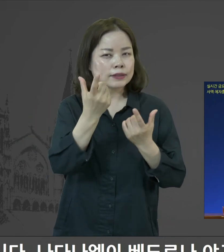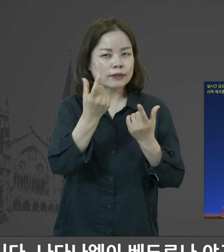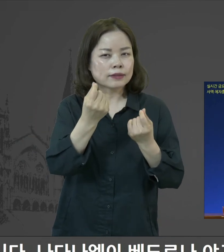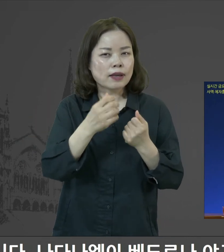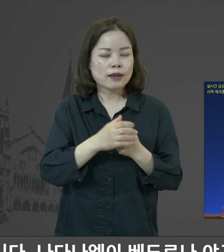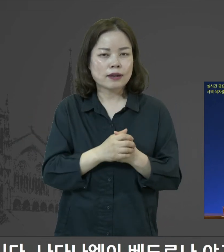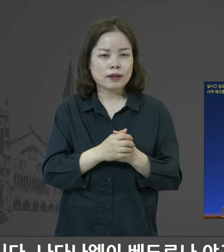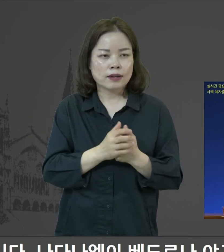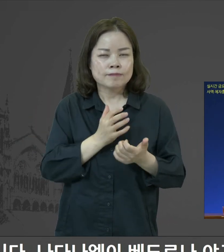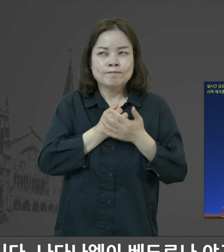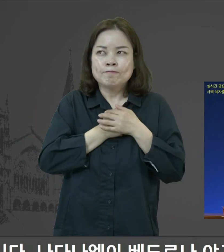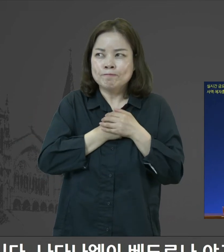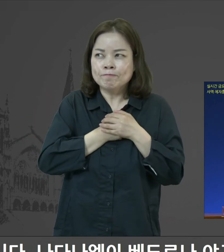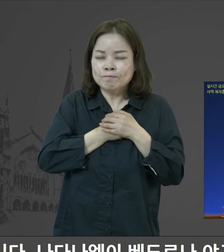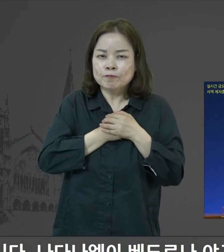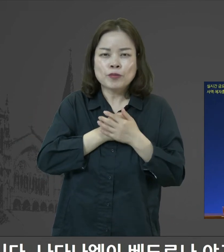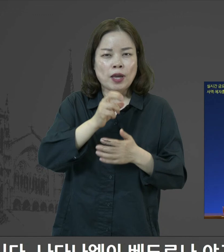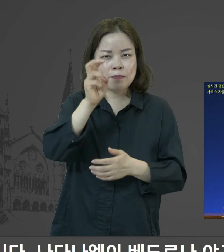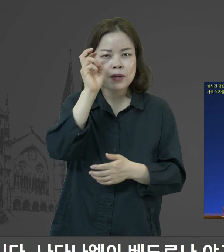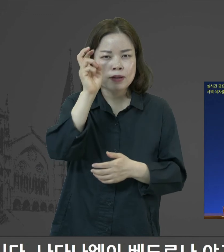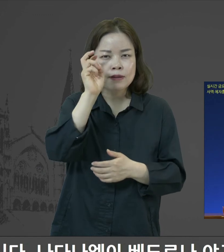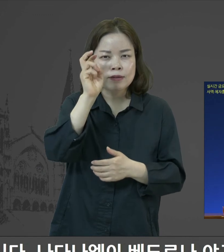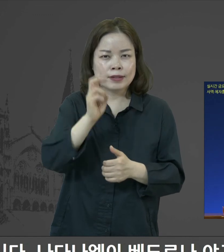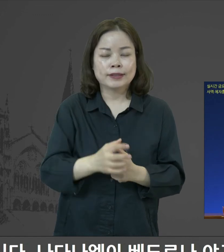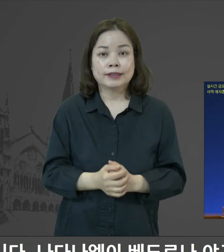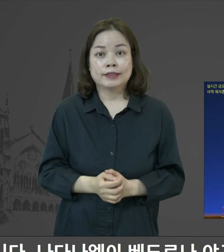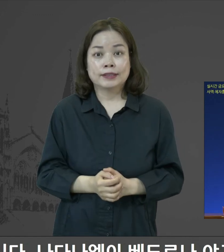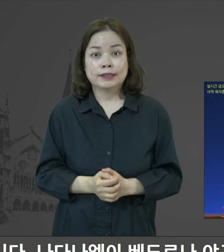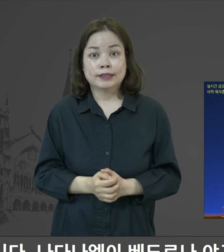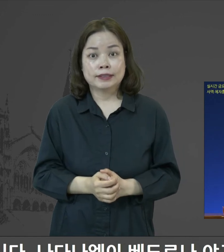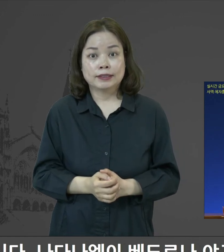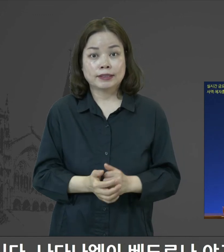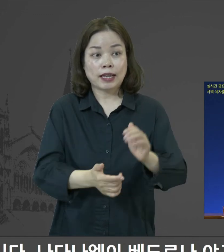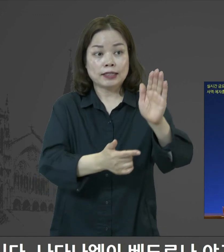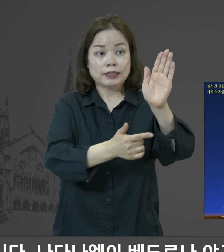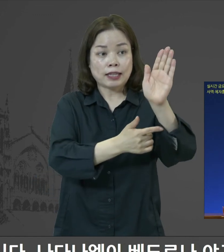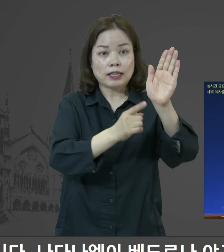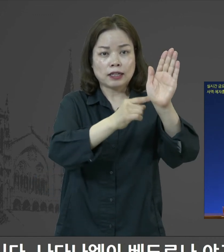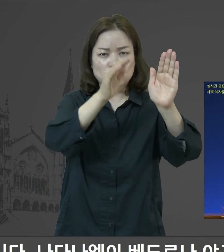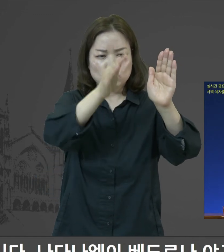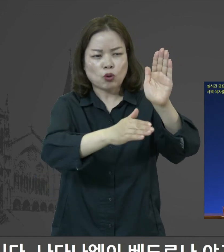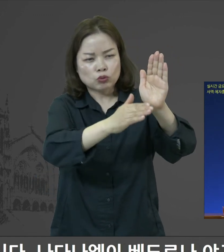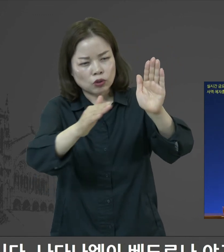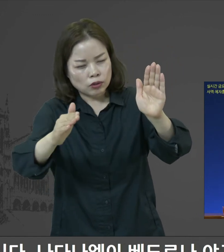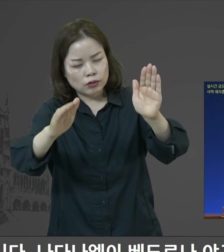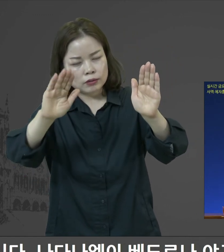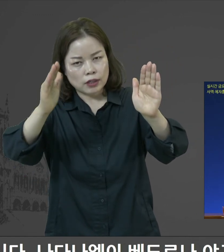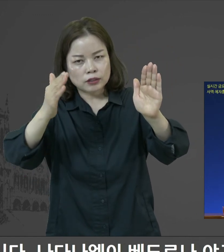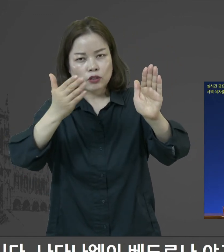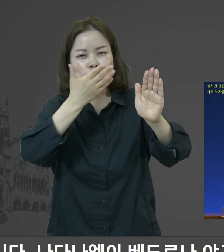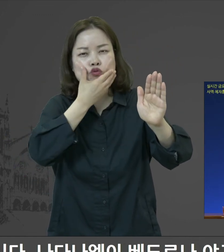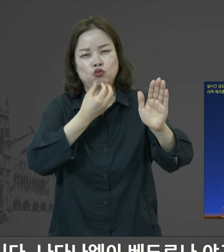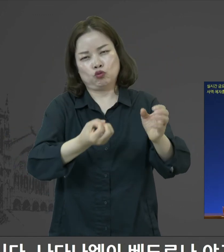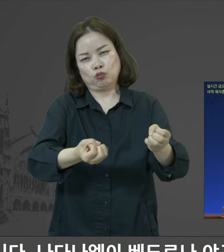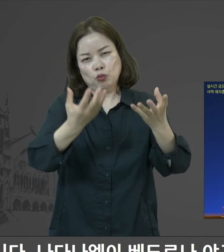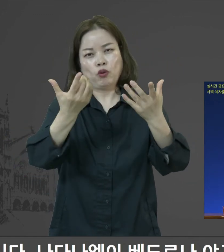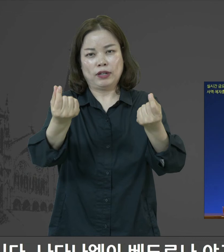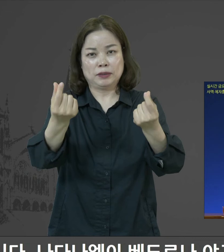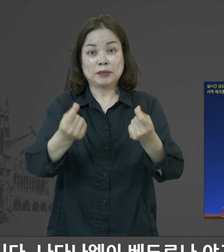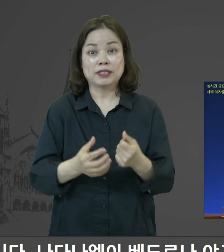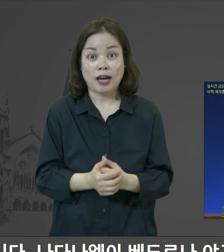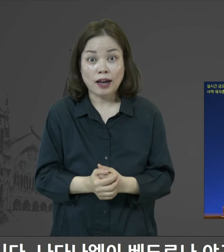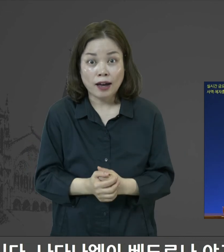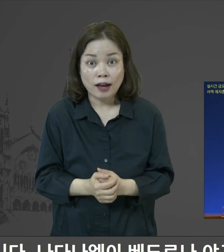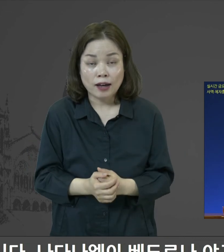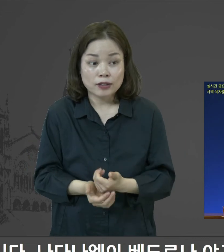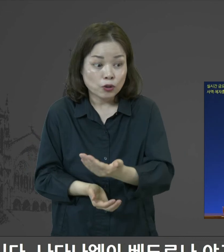잘 간직하고 있었을 것이다, 그렇게 보입니다. 그래서 나다나엘 같은 성도 되는 게 얼마나 축복인지 모르겠습니다.